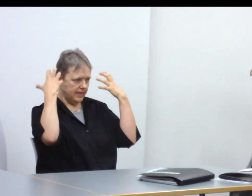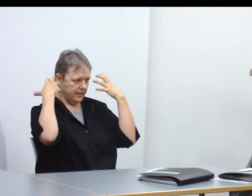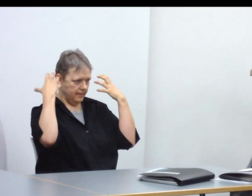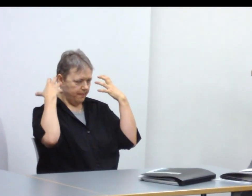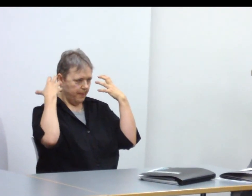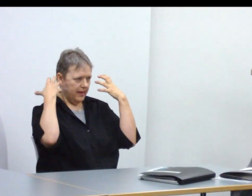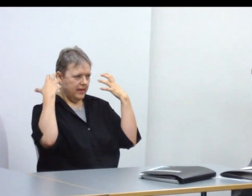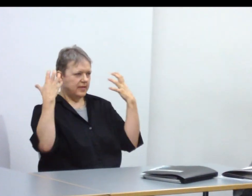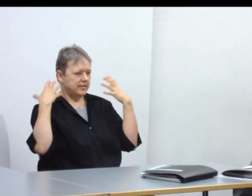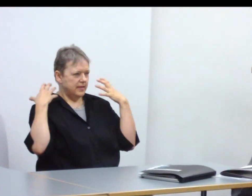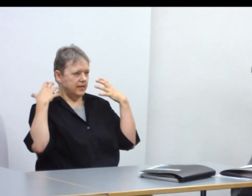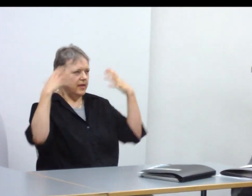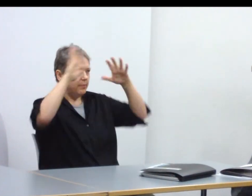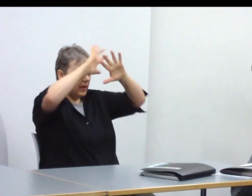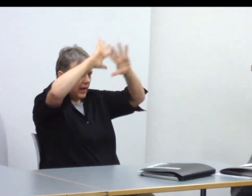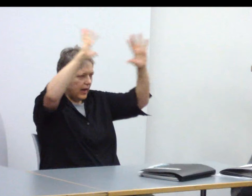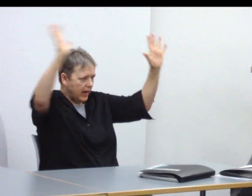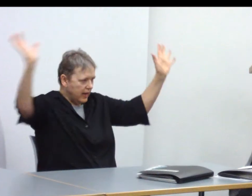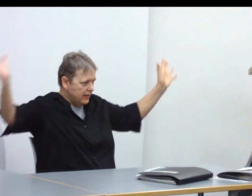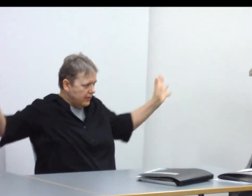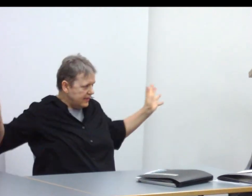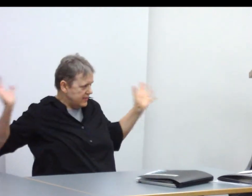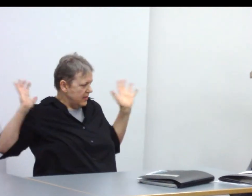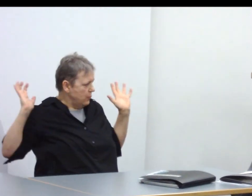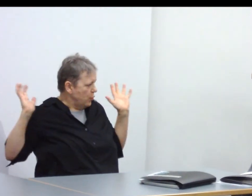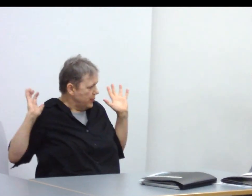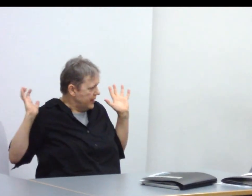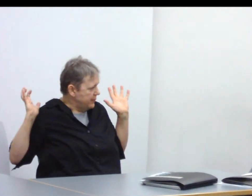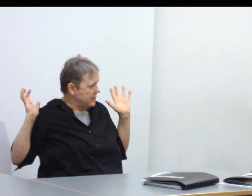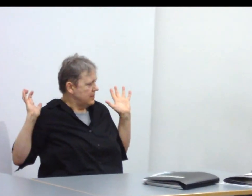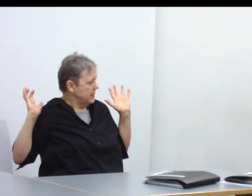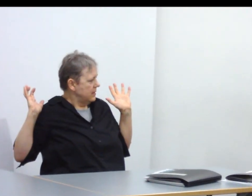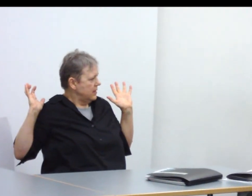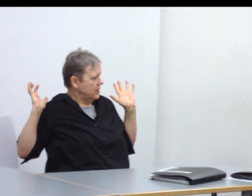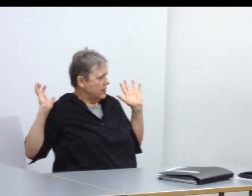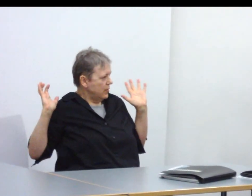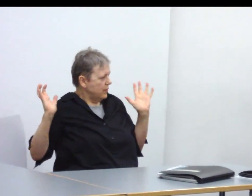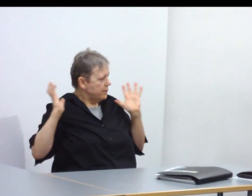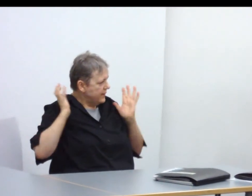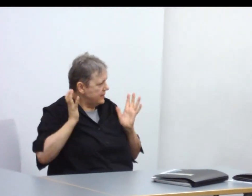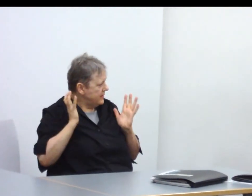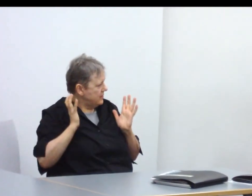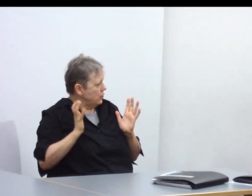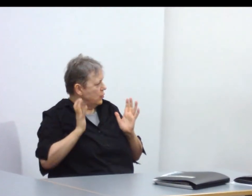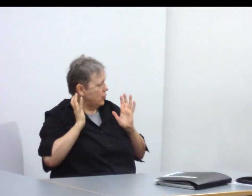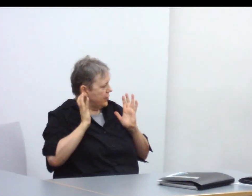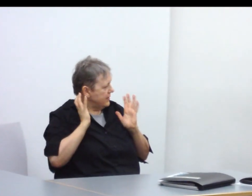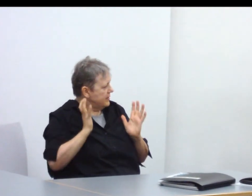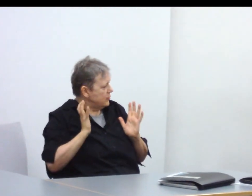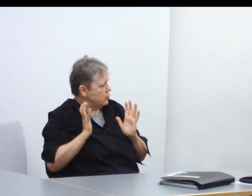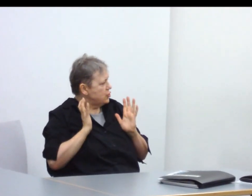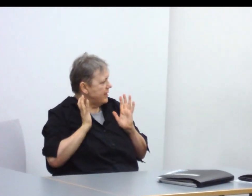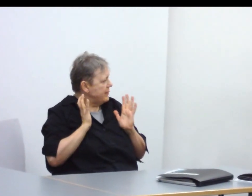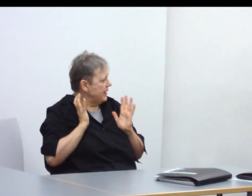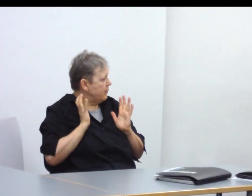Bewusstsein sich in allem, was ihn umgibt, findet, orientiert und stabil